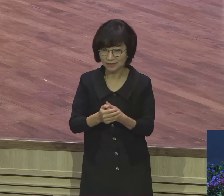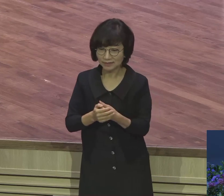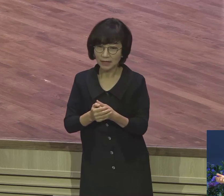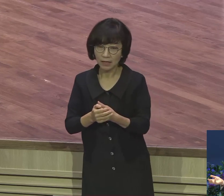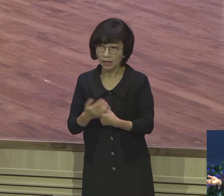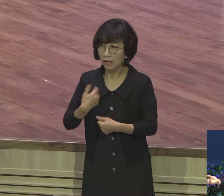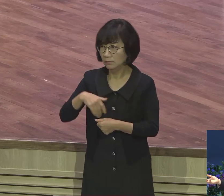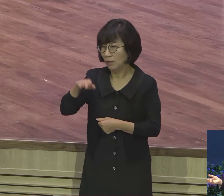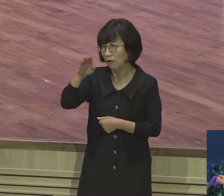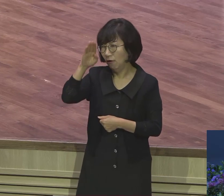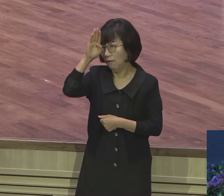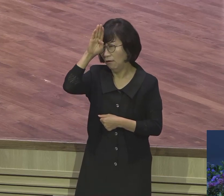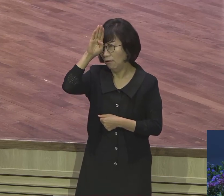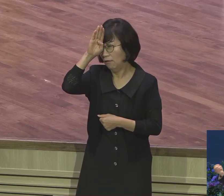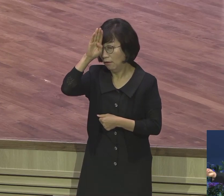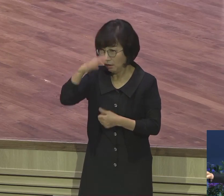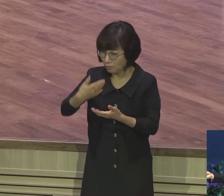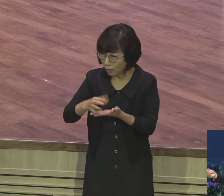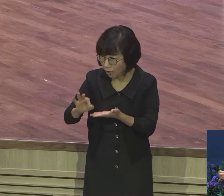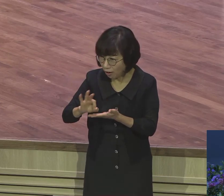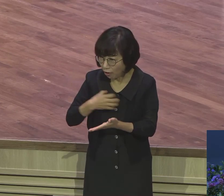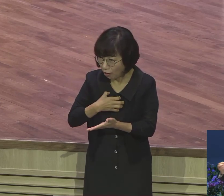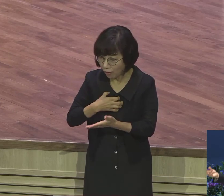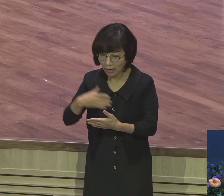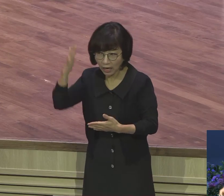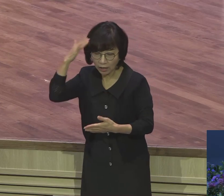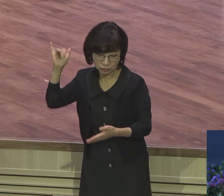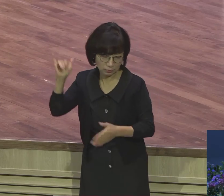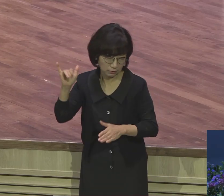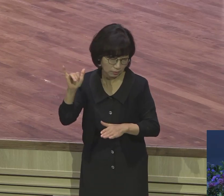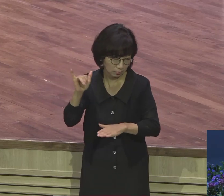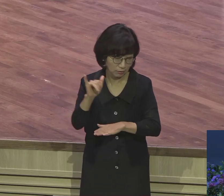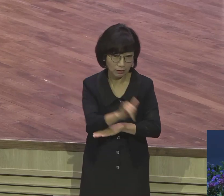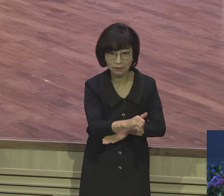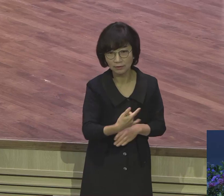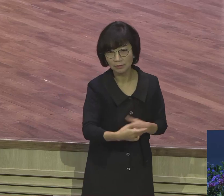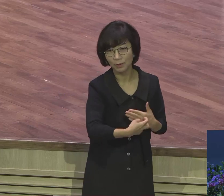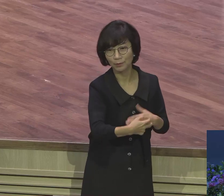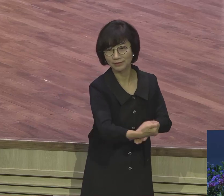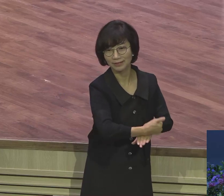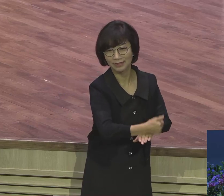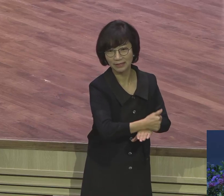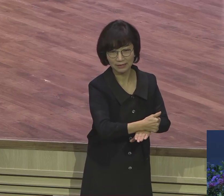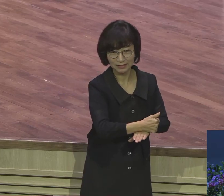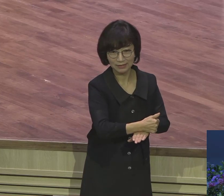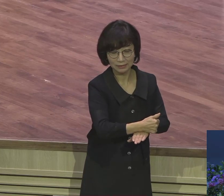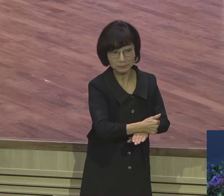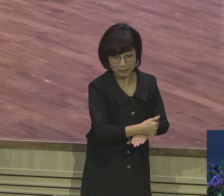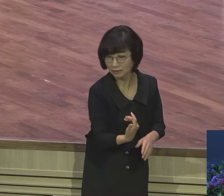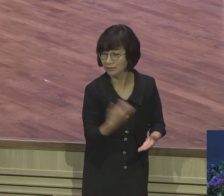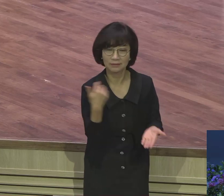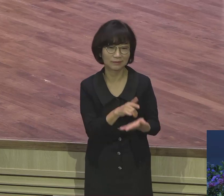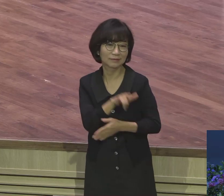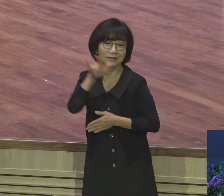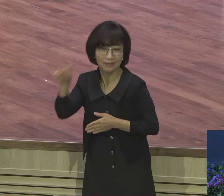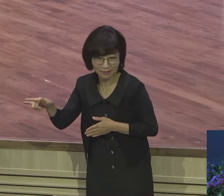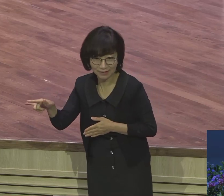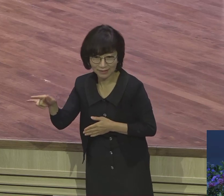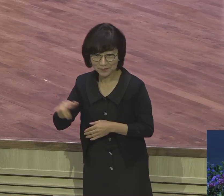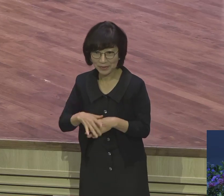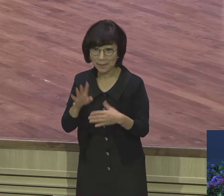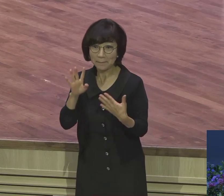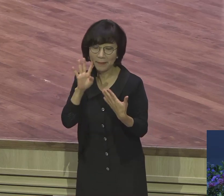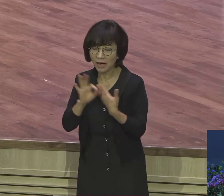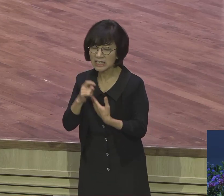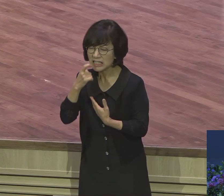아프면 한국 와요. 한국 와서 치료받아요. 목사들 딱 아프면 참고 있다가 이빨이